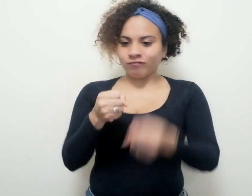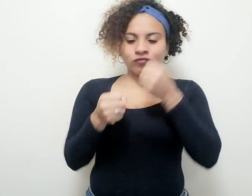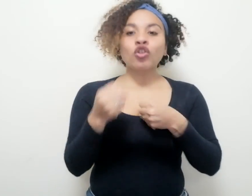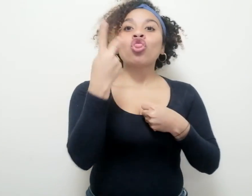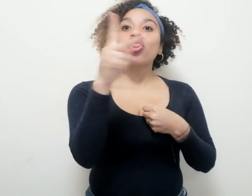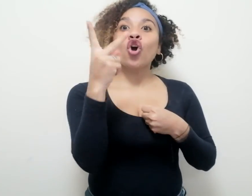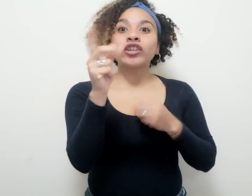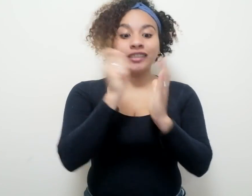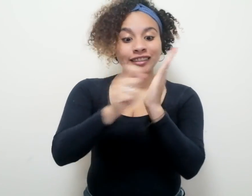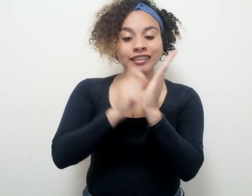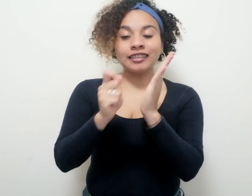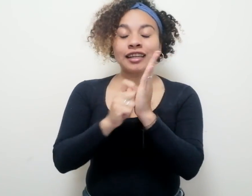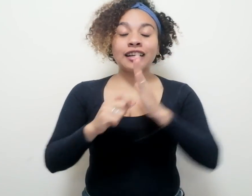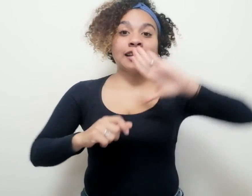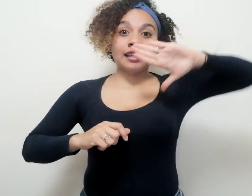escritores hispanoamericanos,